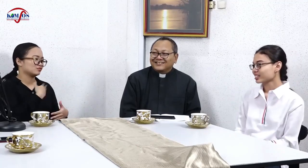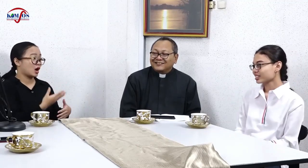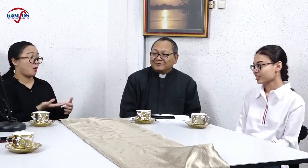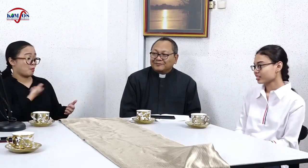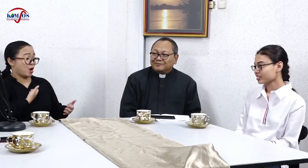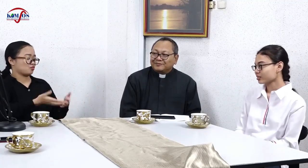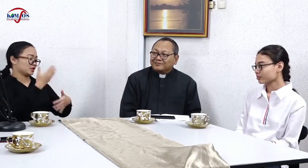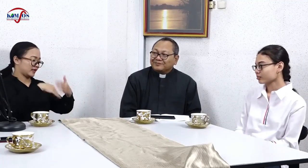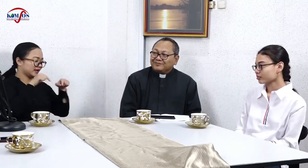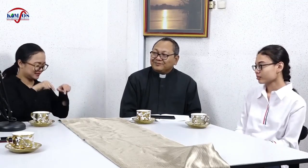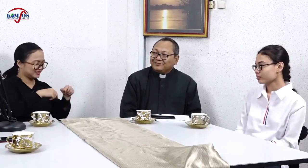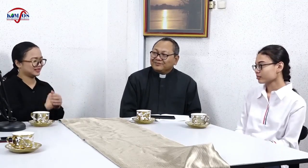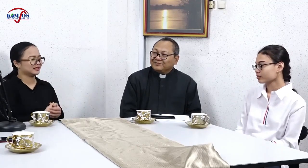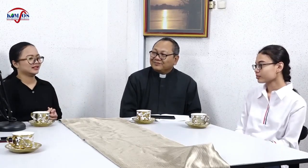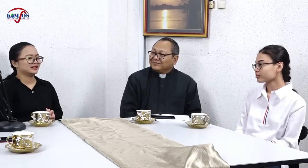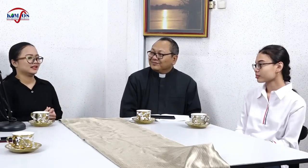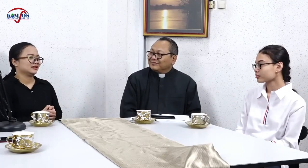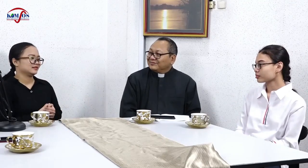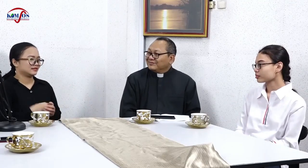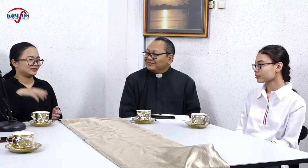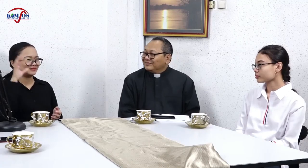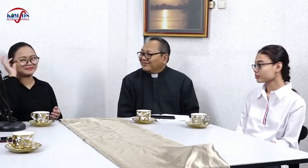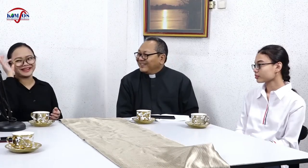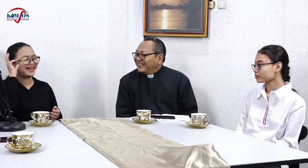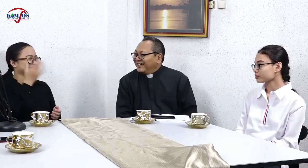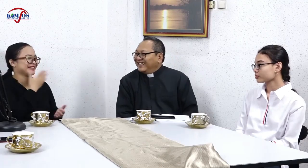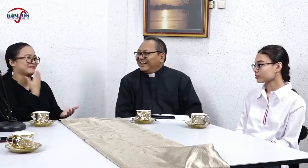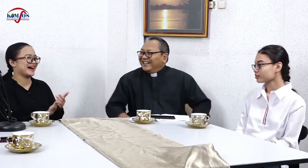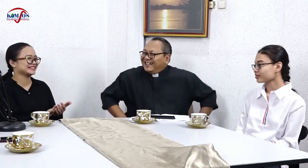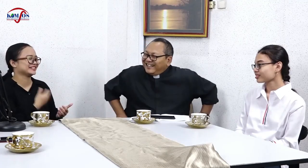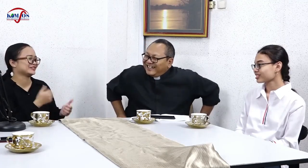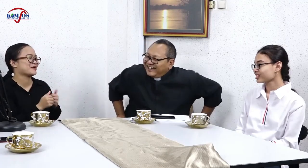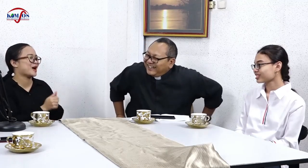hadir Melani Terima kasih sudah membantu